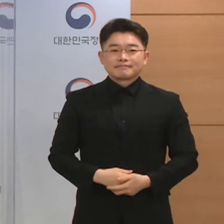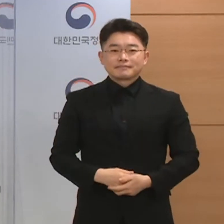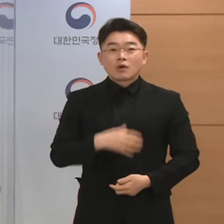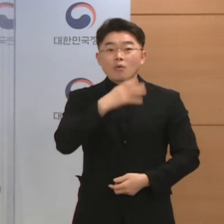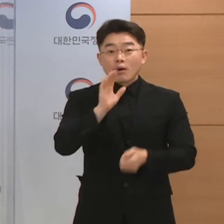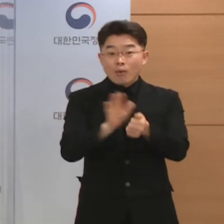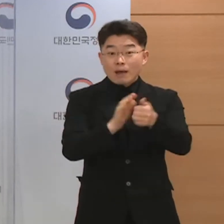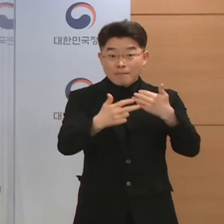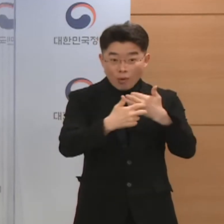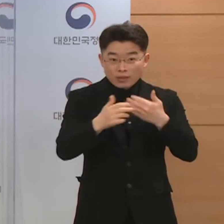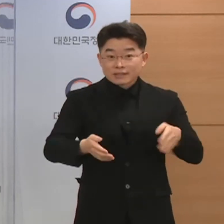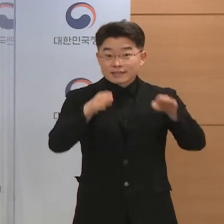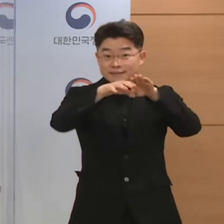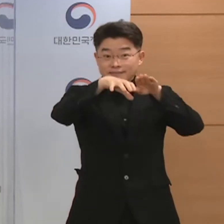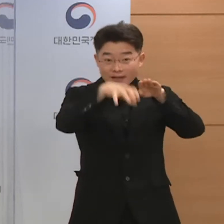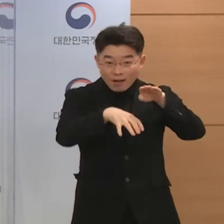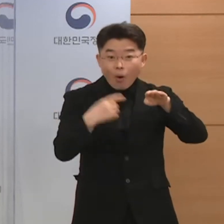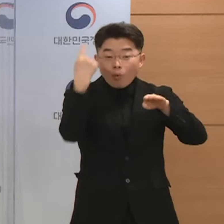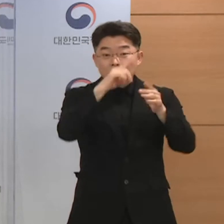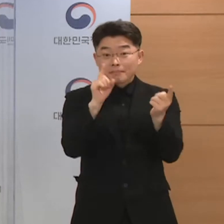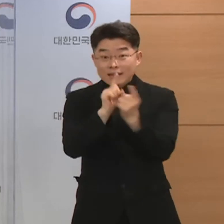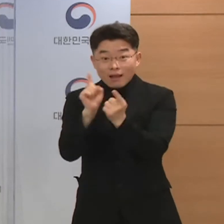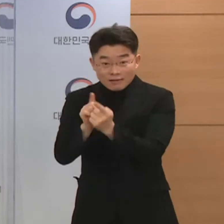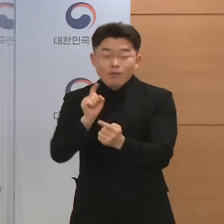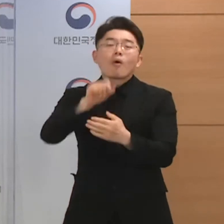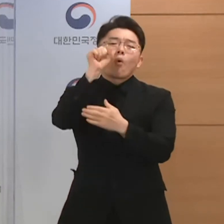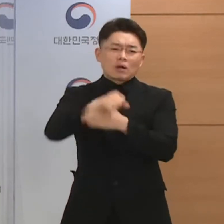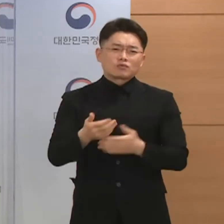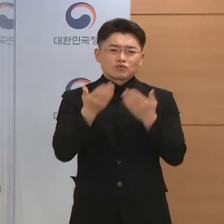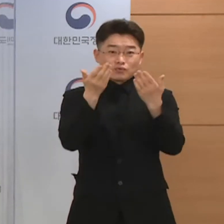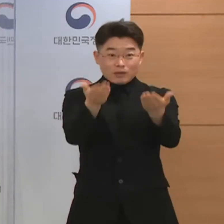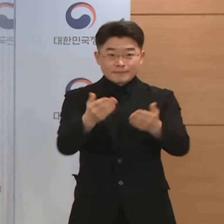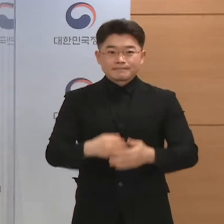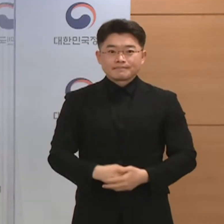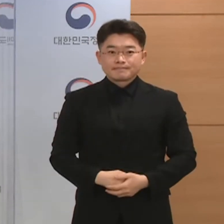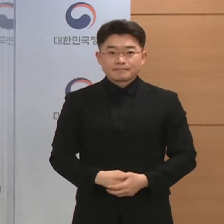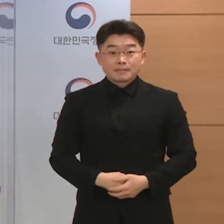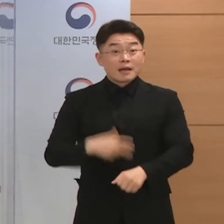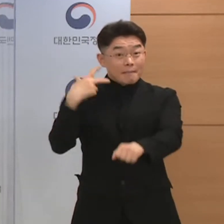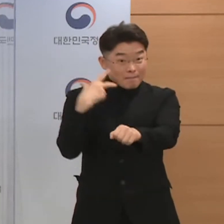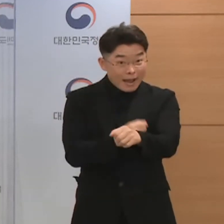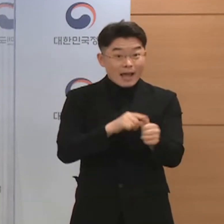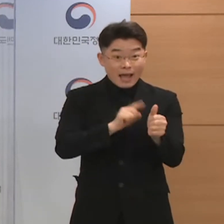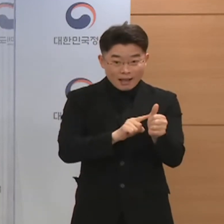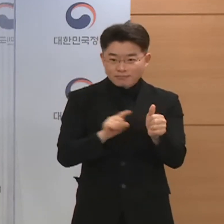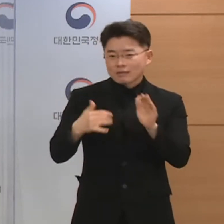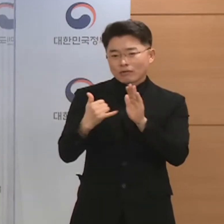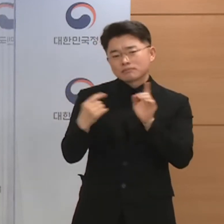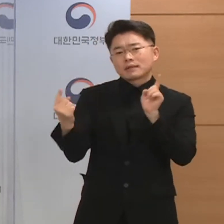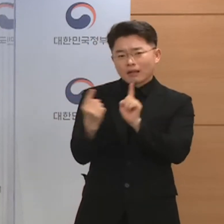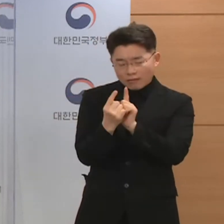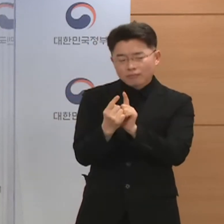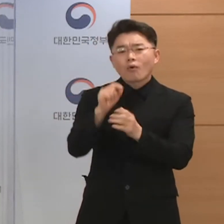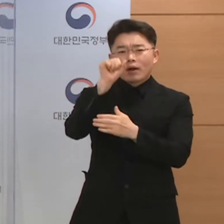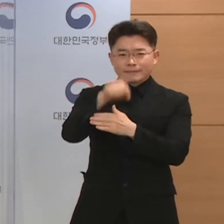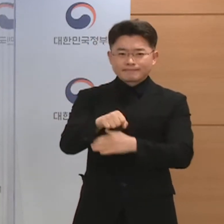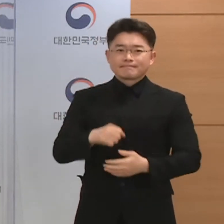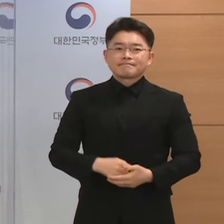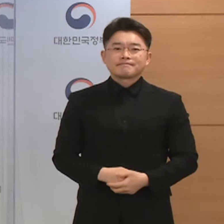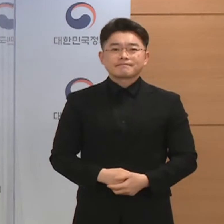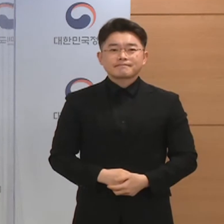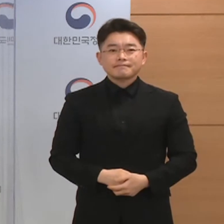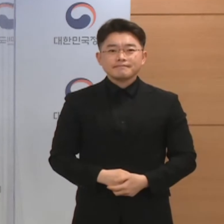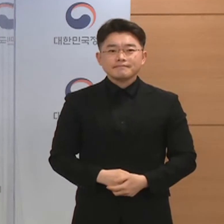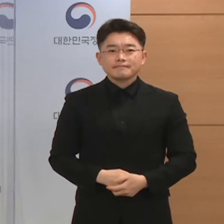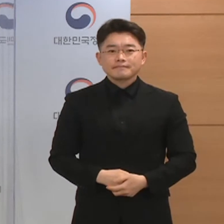요양병원과 요양시설 등의 면회도 어느 한쪽만 접종 완료자인 경우 대면 면회가 허용됩니다.